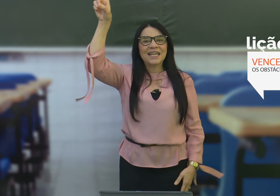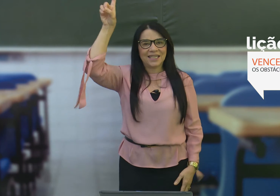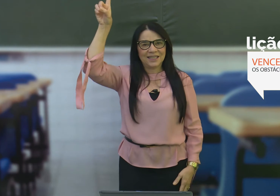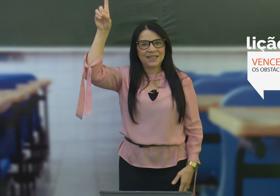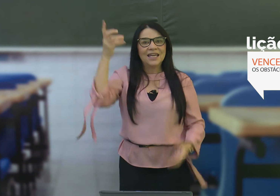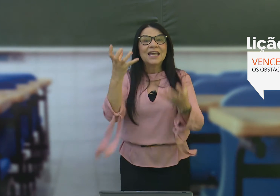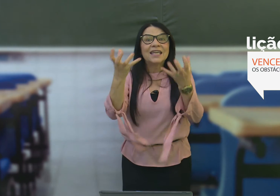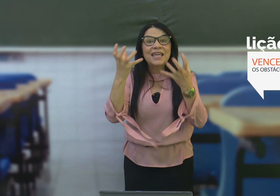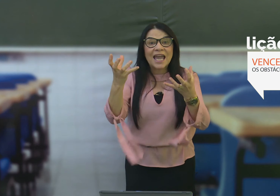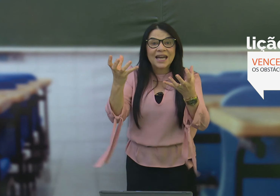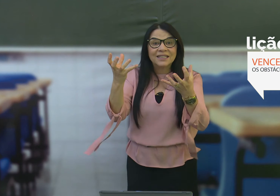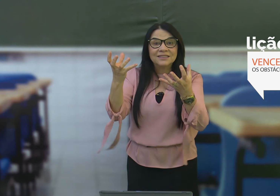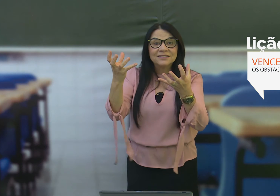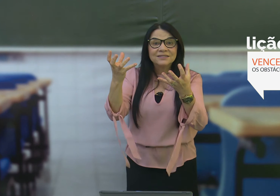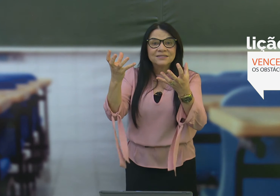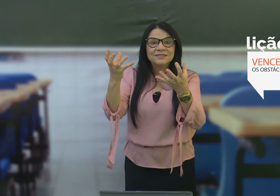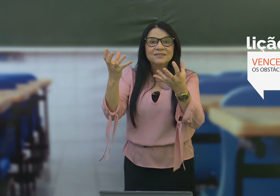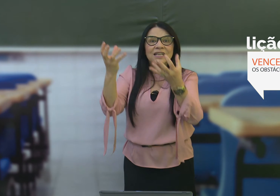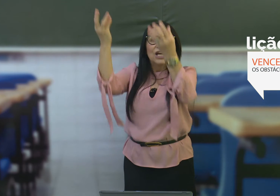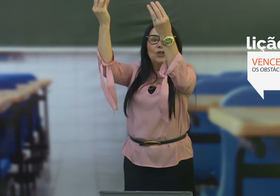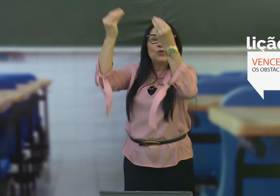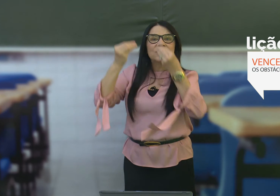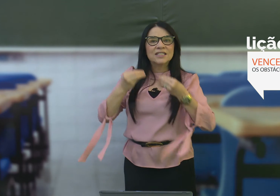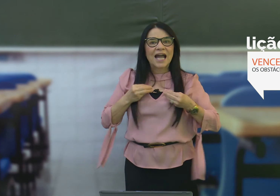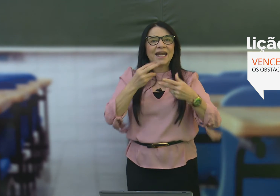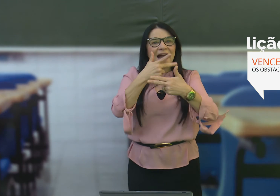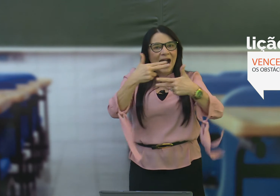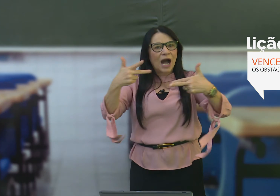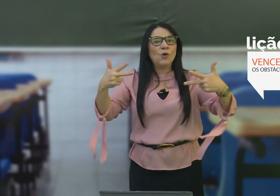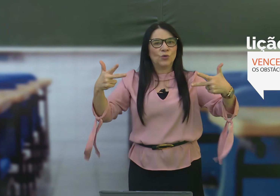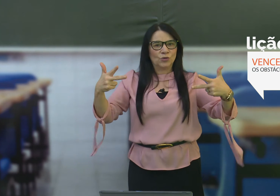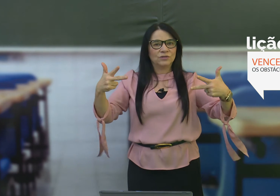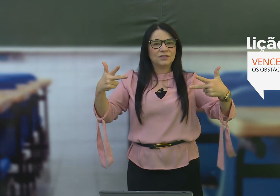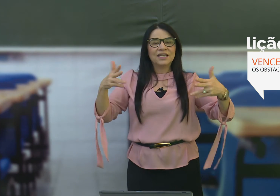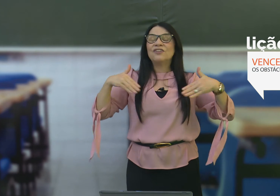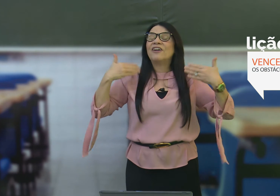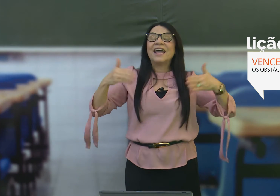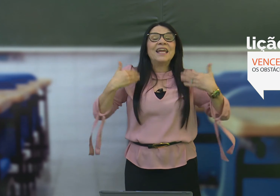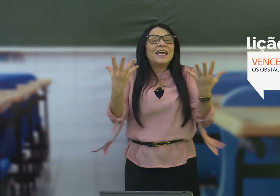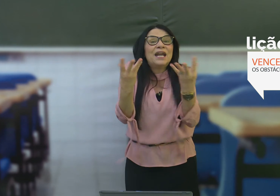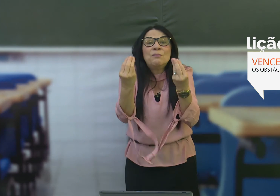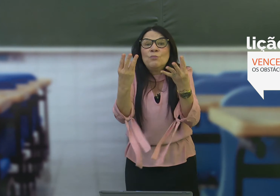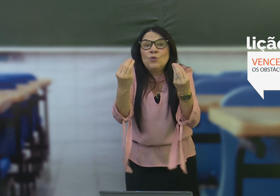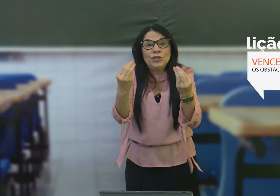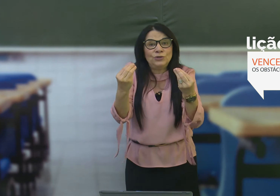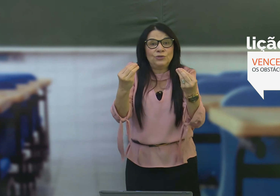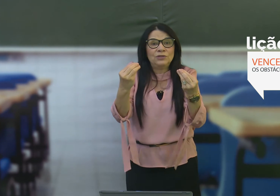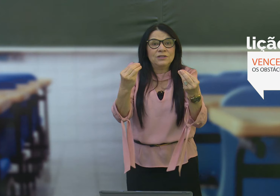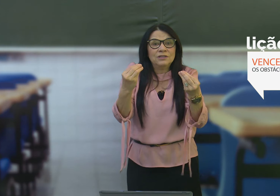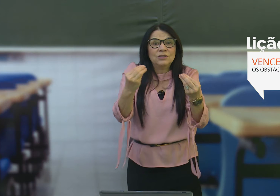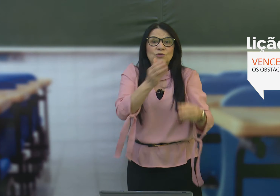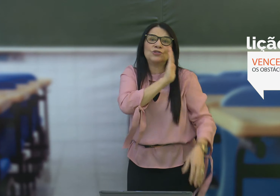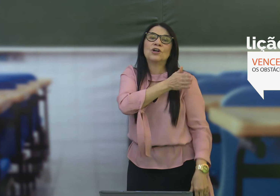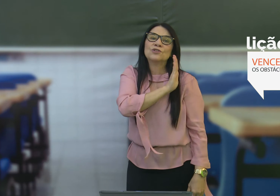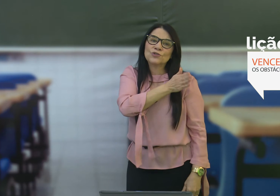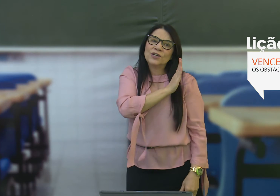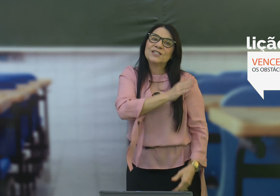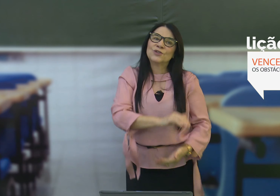Ele quer nos dar algo que vai alegrar muito os nossos